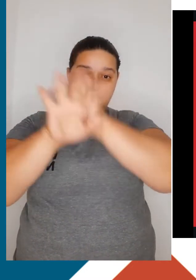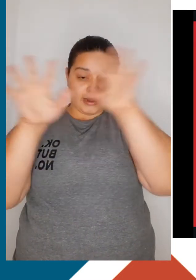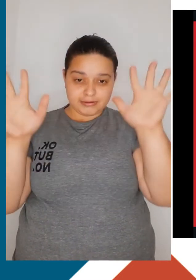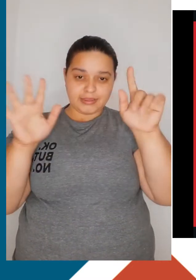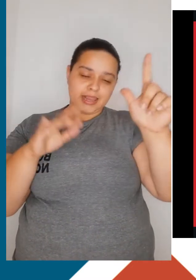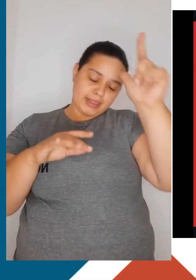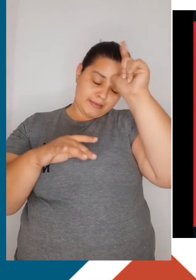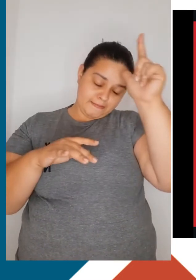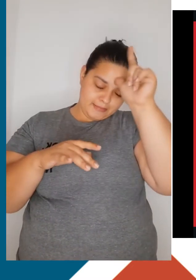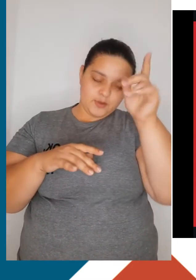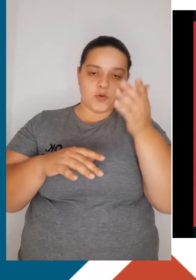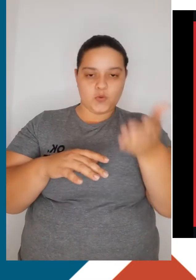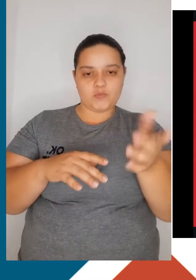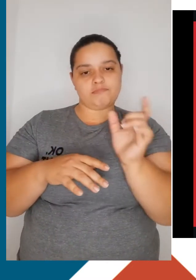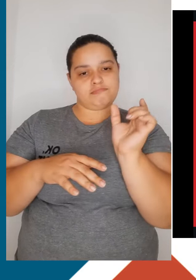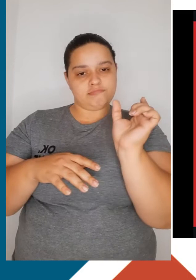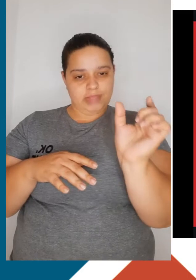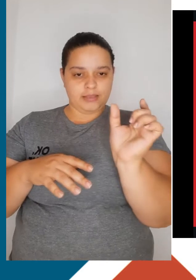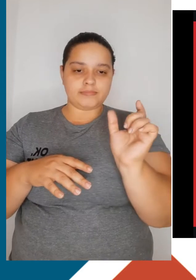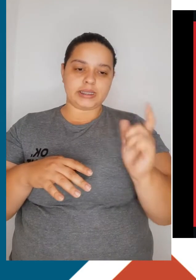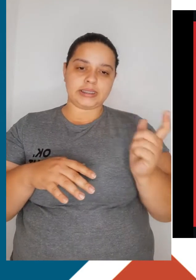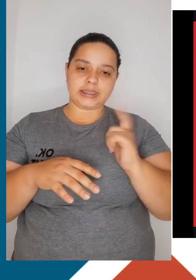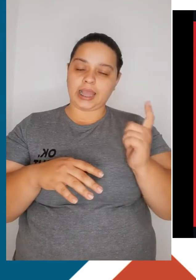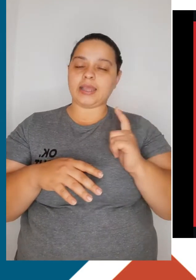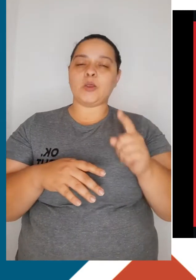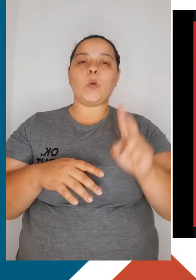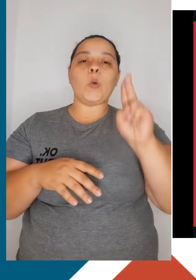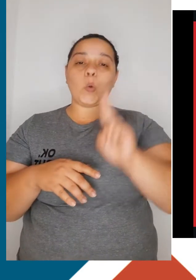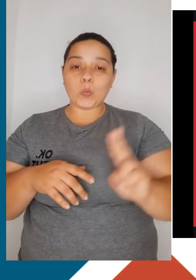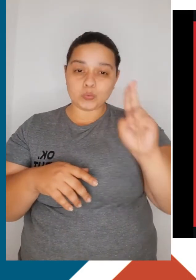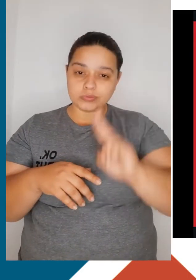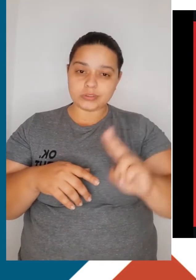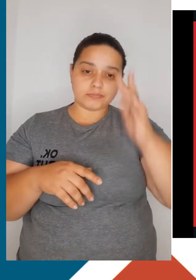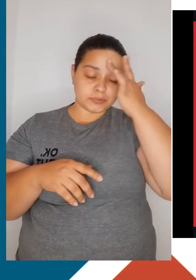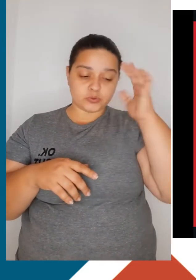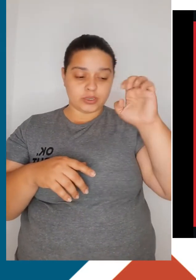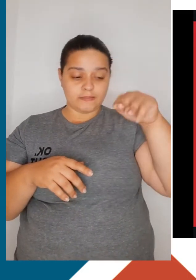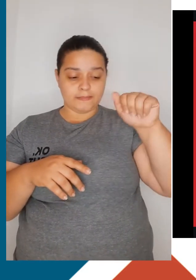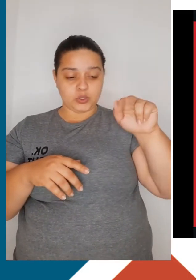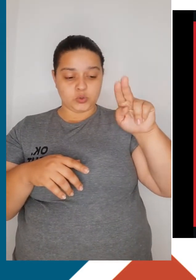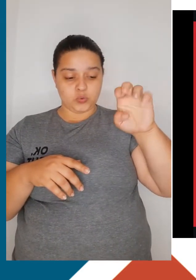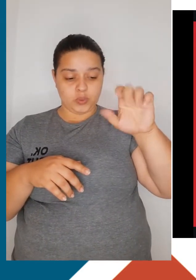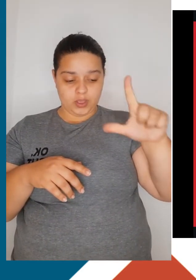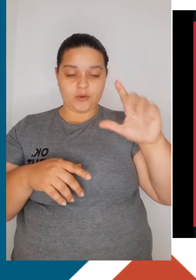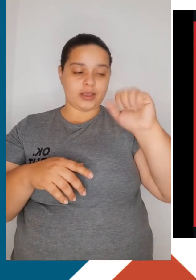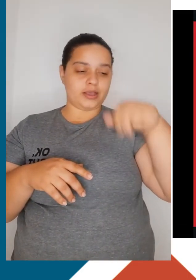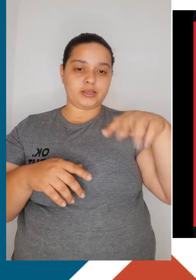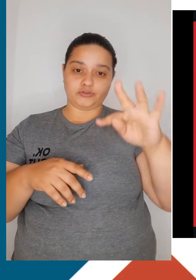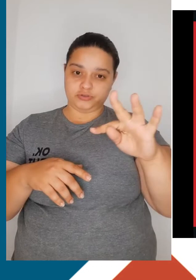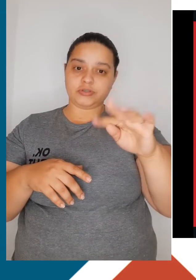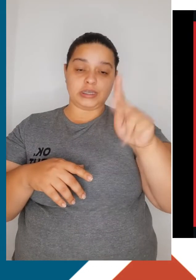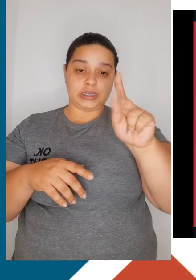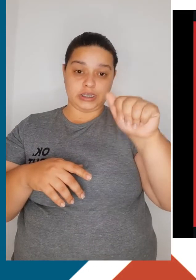alemão Aufklärung. Esse termo foi utilizado pelo Immanuel Kant em 1784,